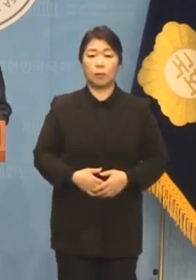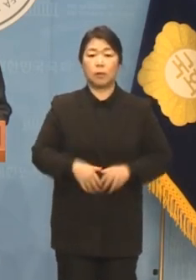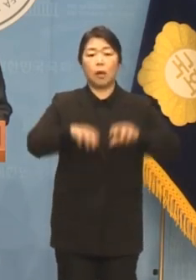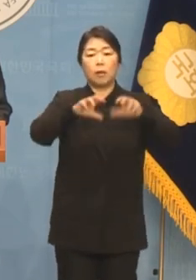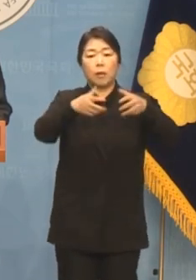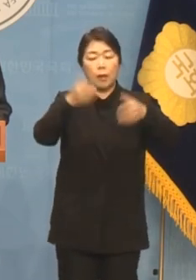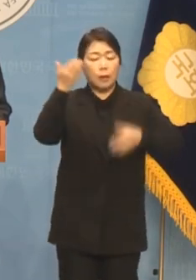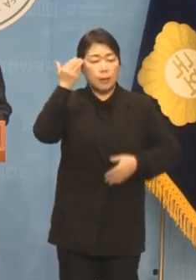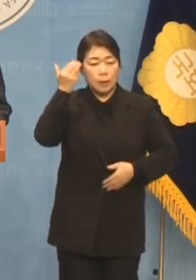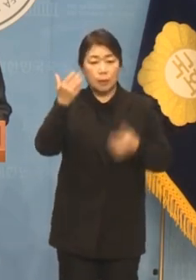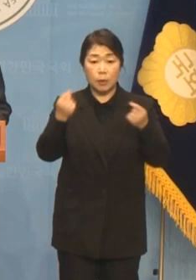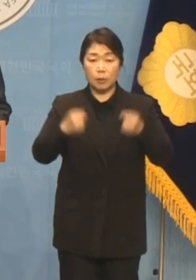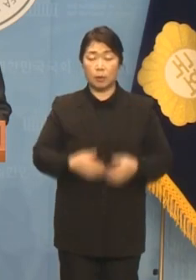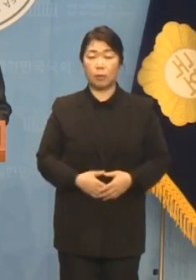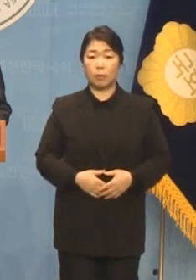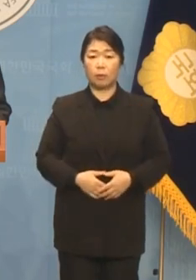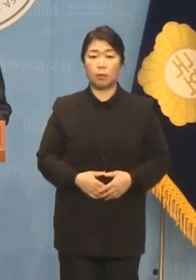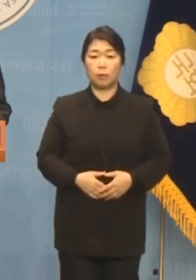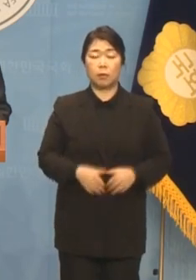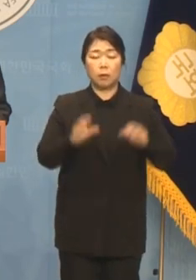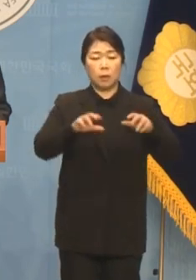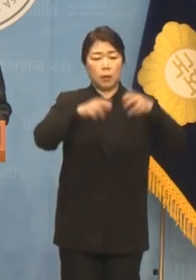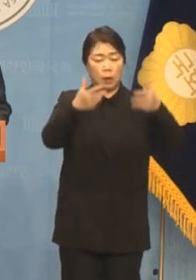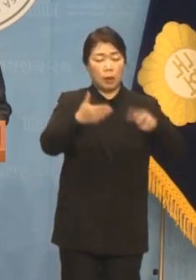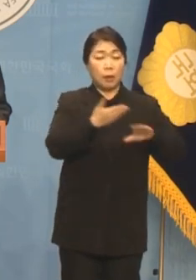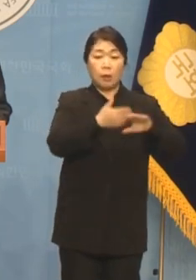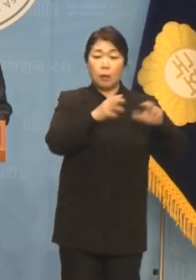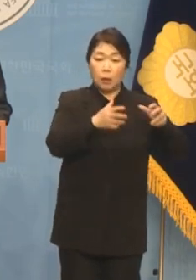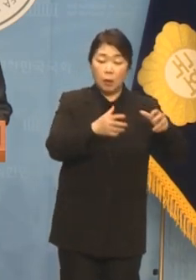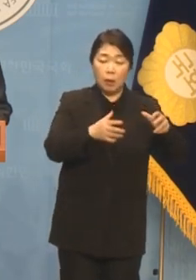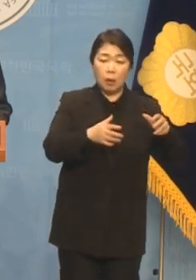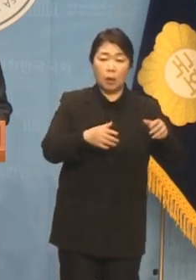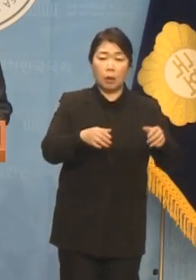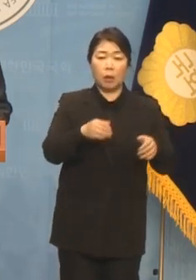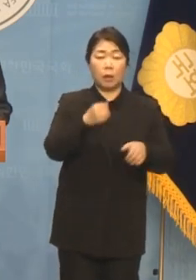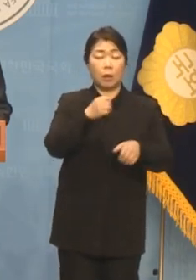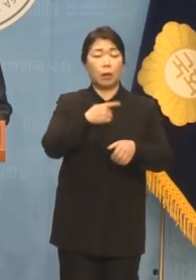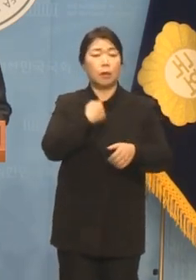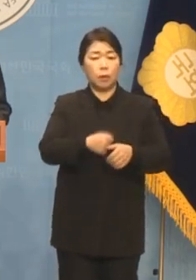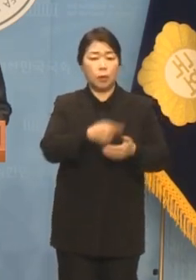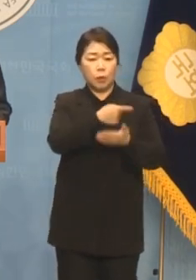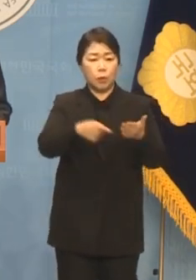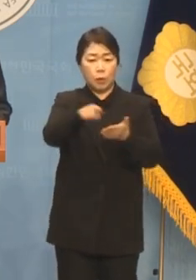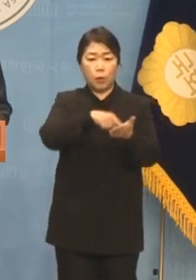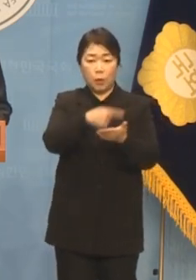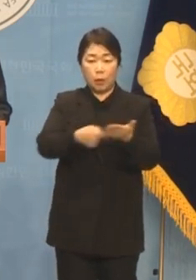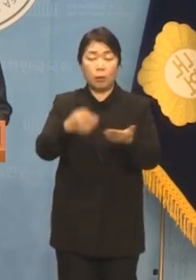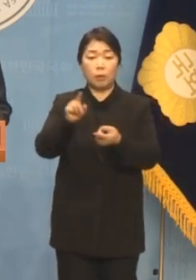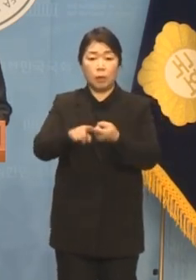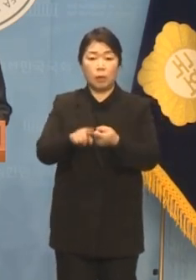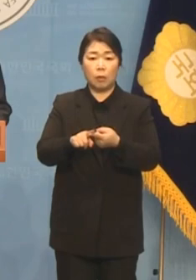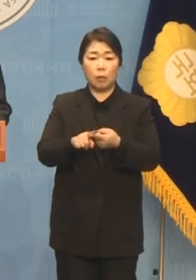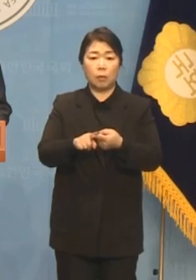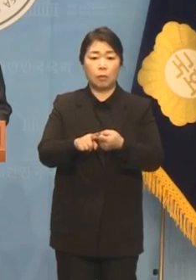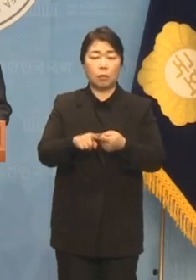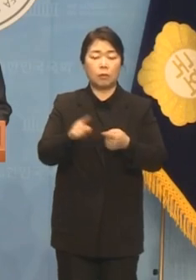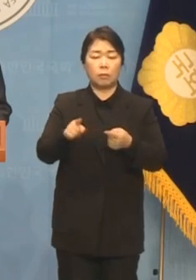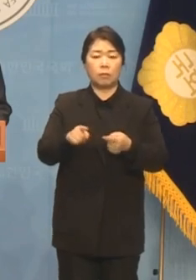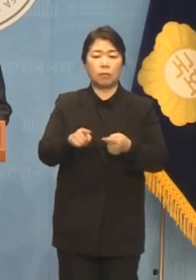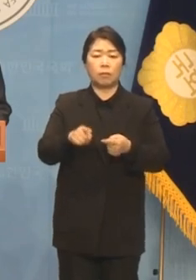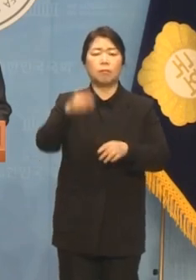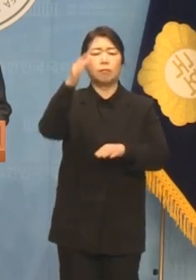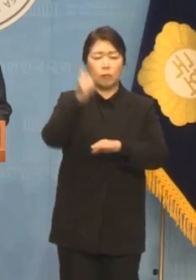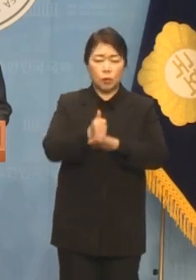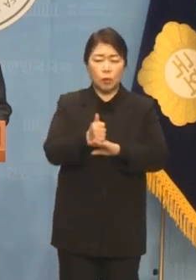이치인데 전 세계 주요 국가들이 당연하게 시시한 손실보상 적용은 끝끝내